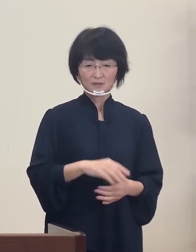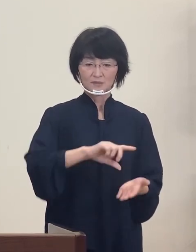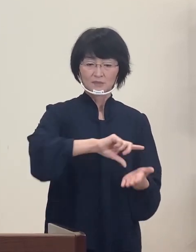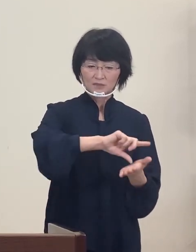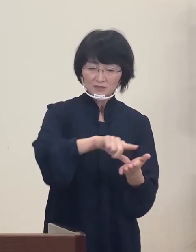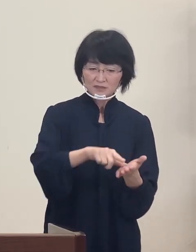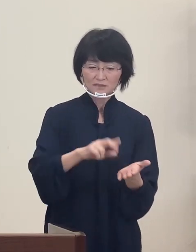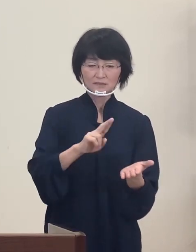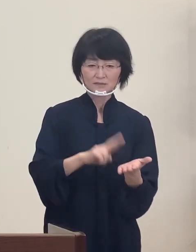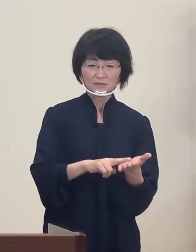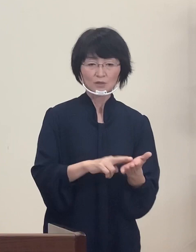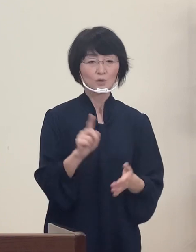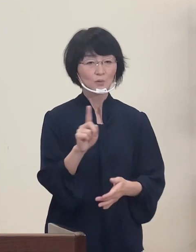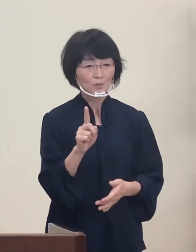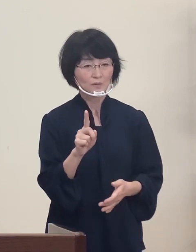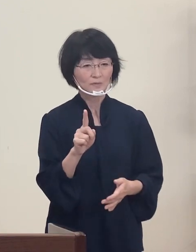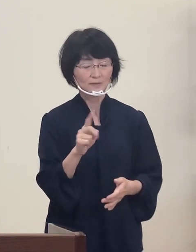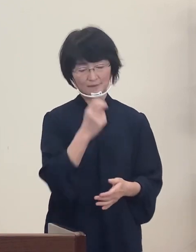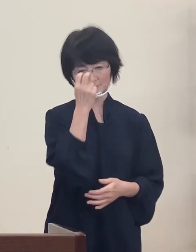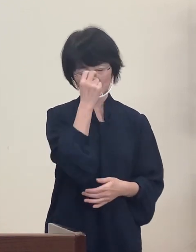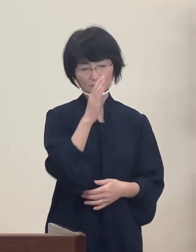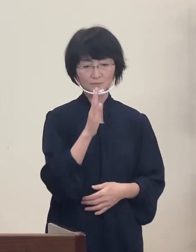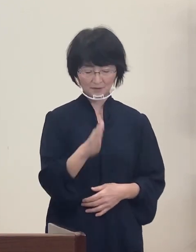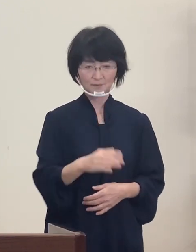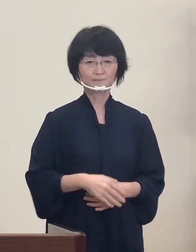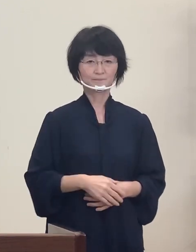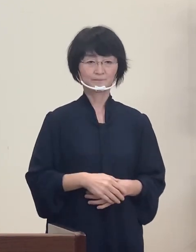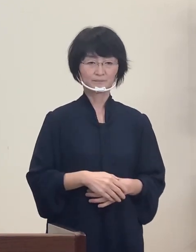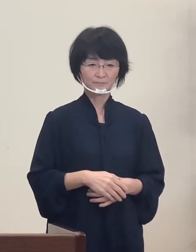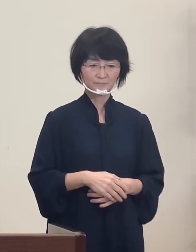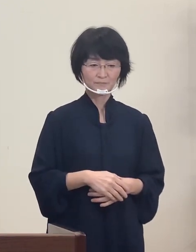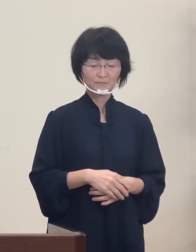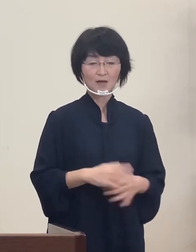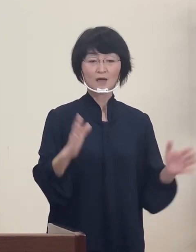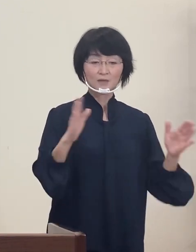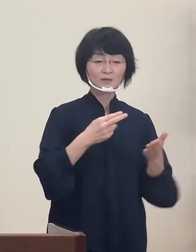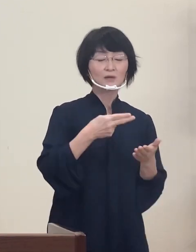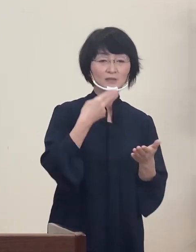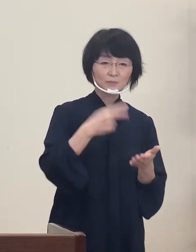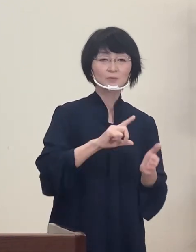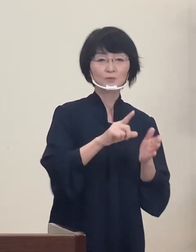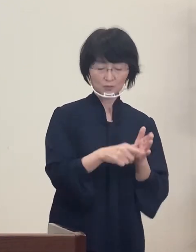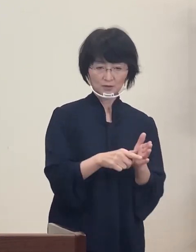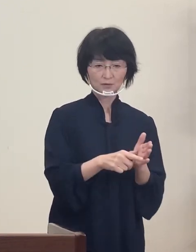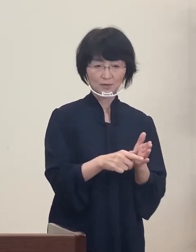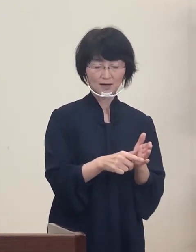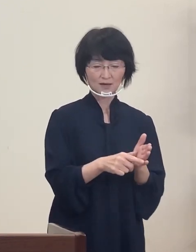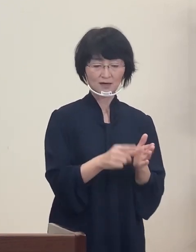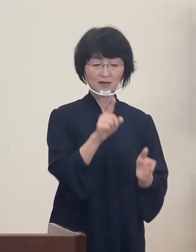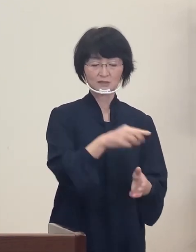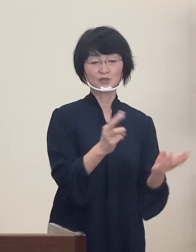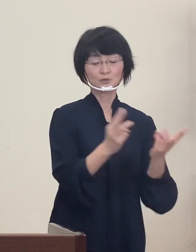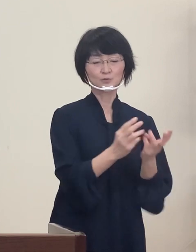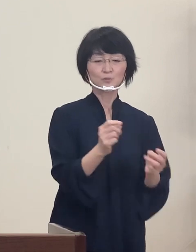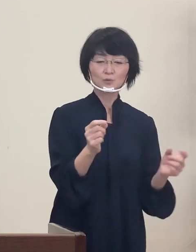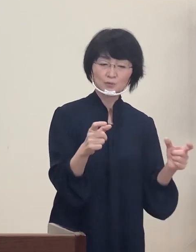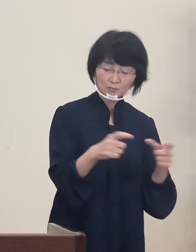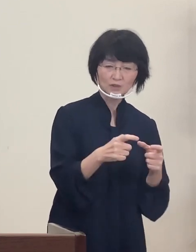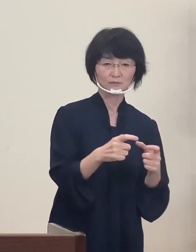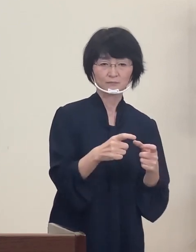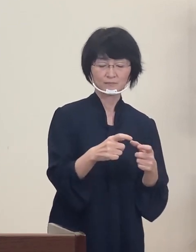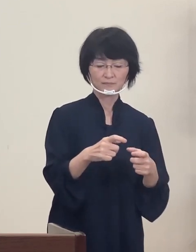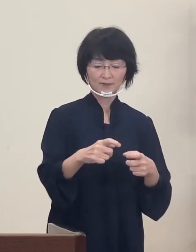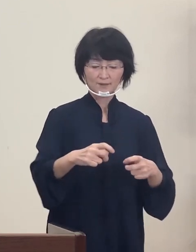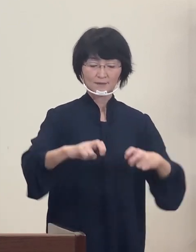いるかご確認くださいまた会食をされる際には少人数増えマスク会食